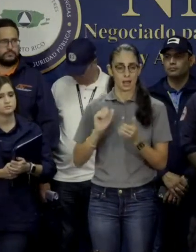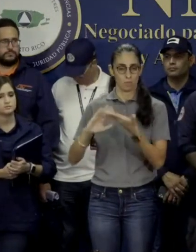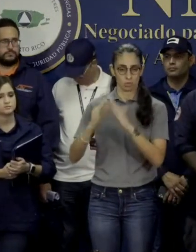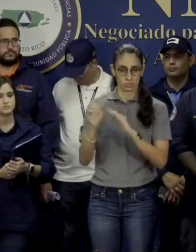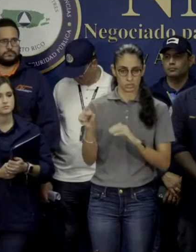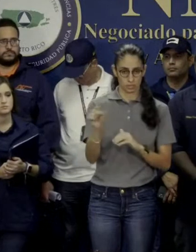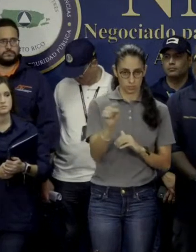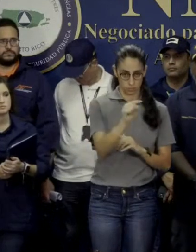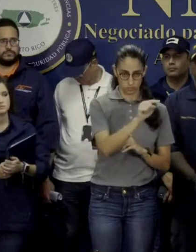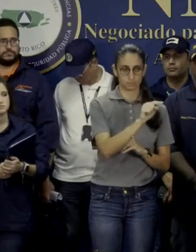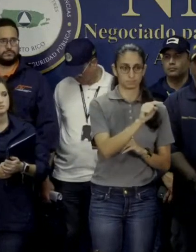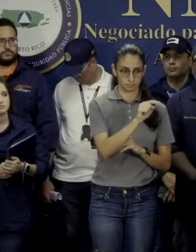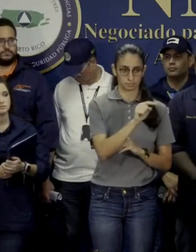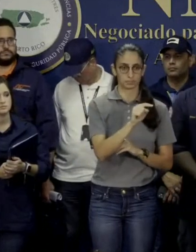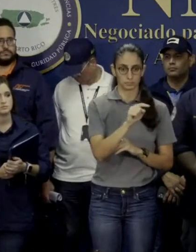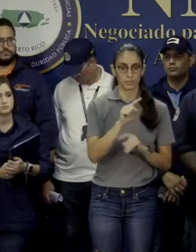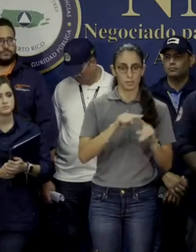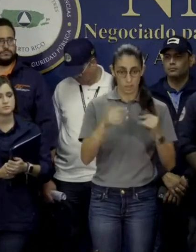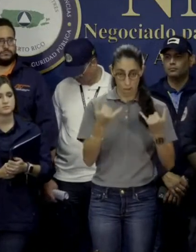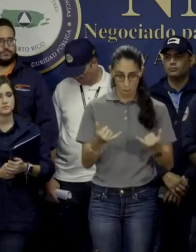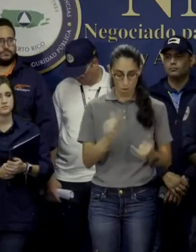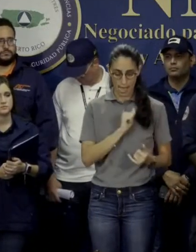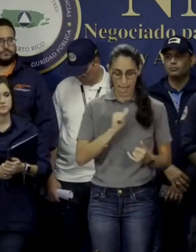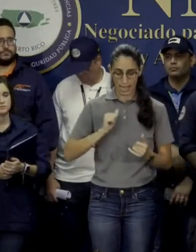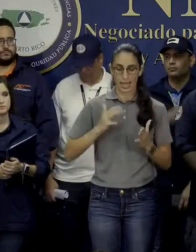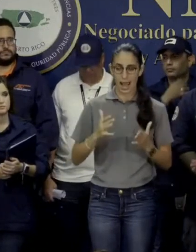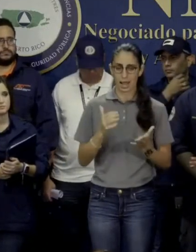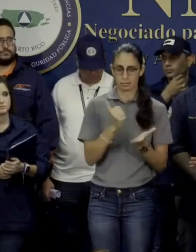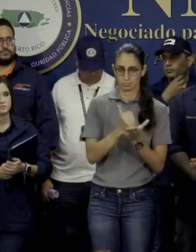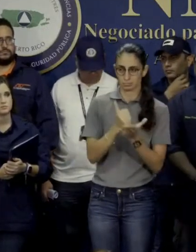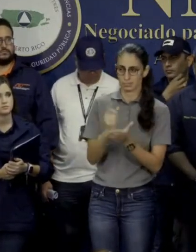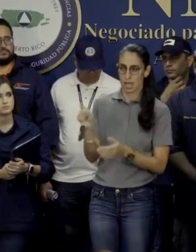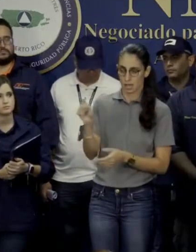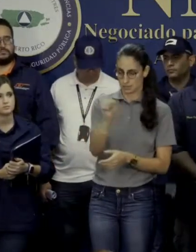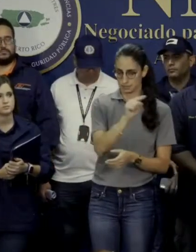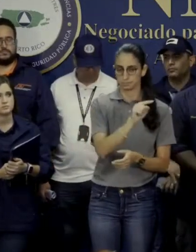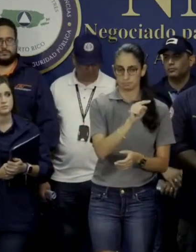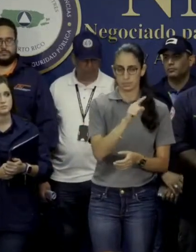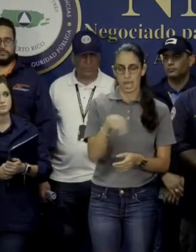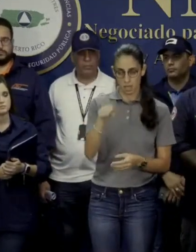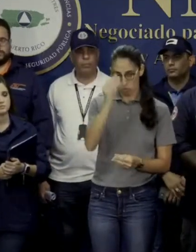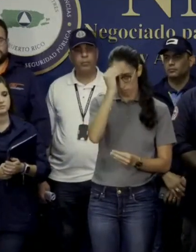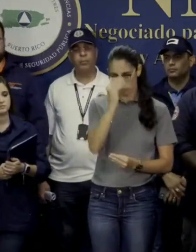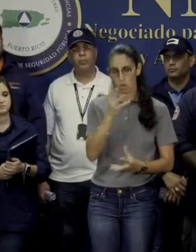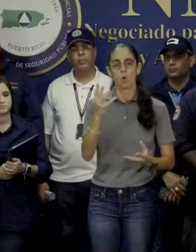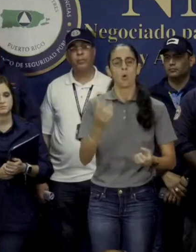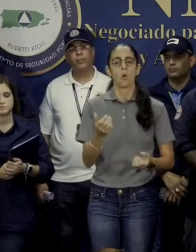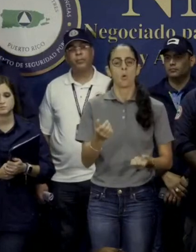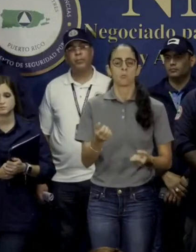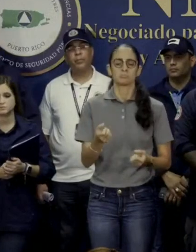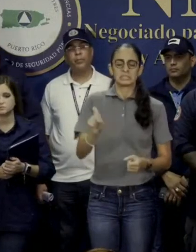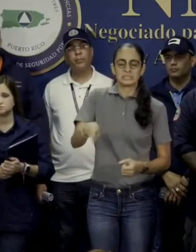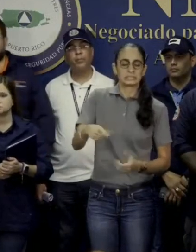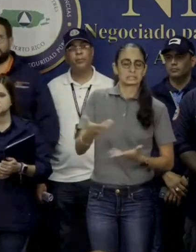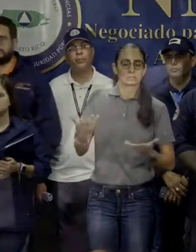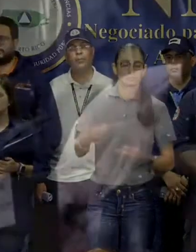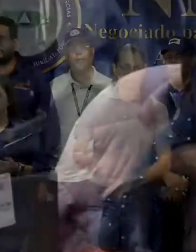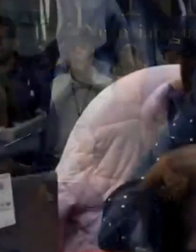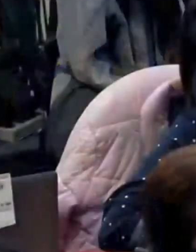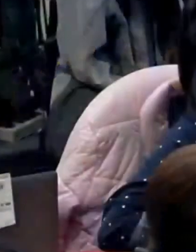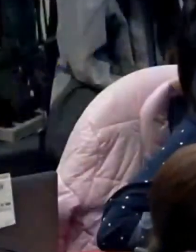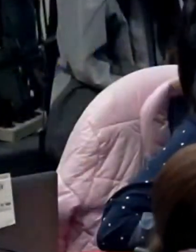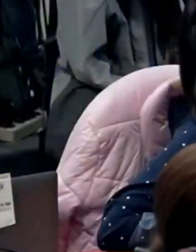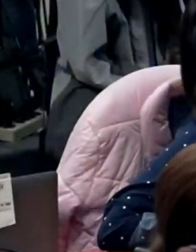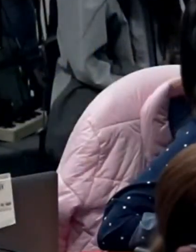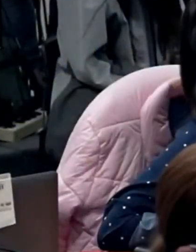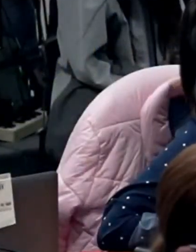alcaldesas los que están en la escena y son los que inmediatamente informarán cuando hay ese tipo de situación. Al